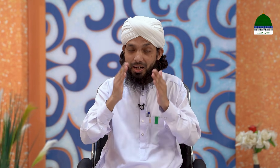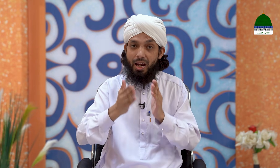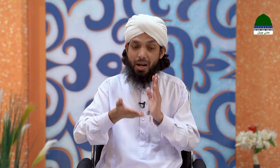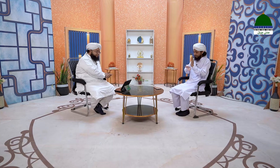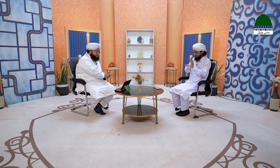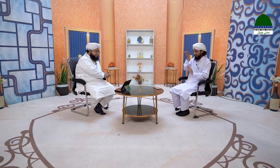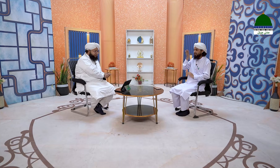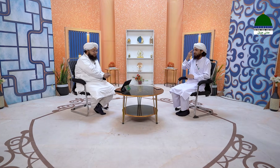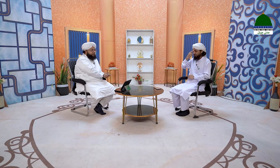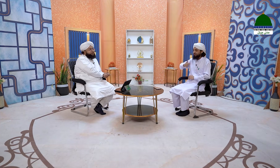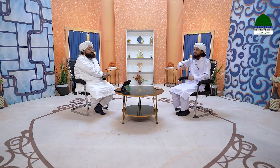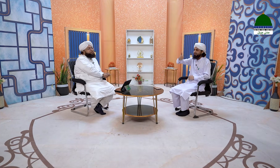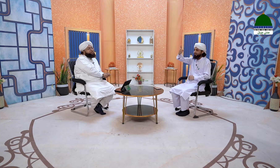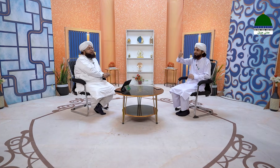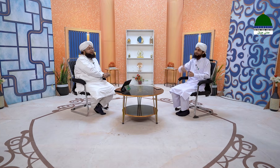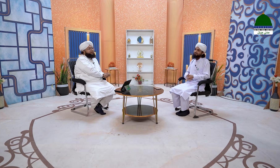کریں گے